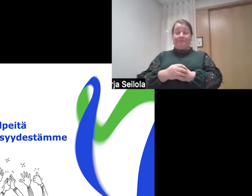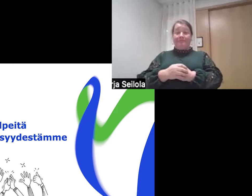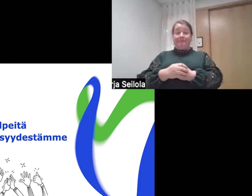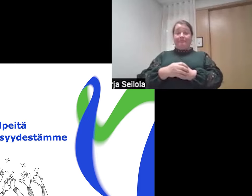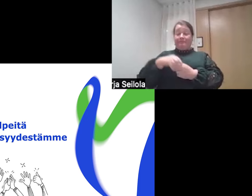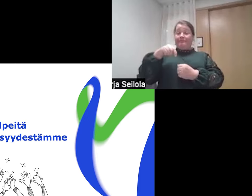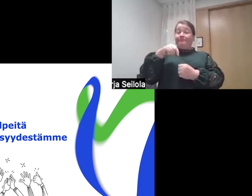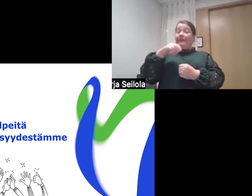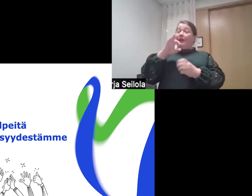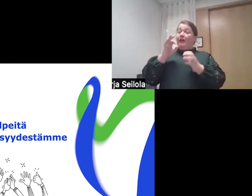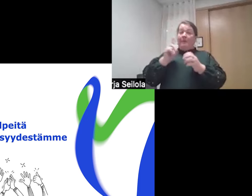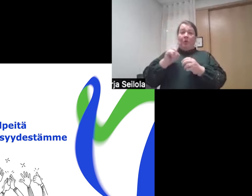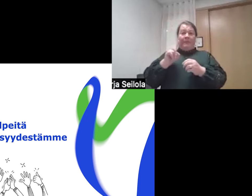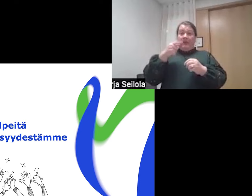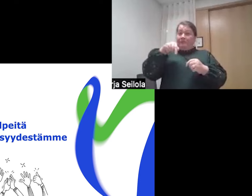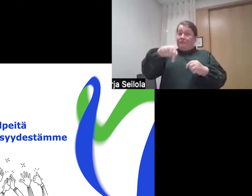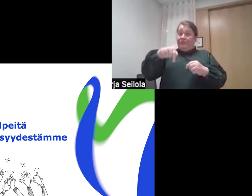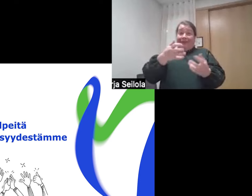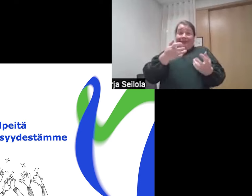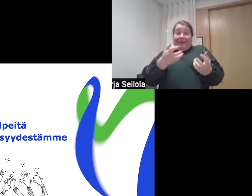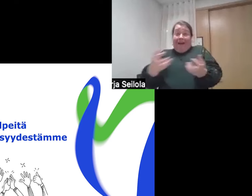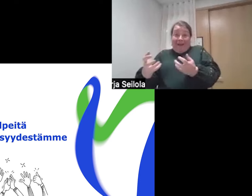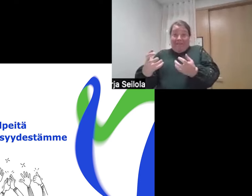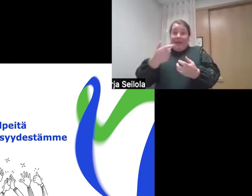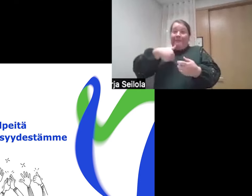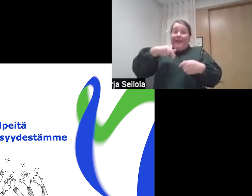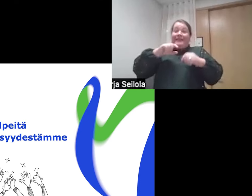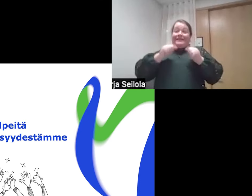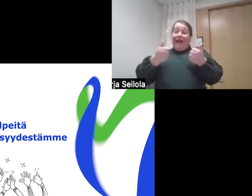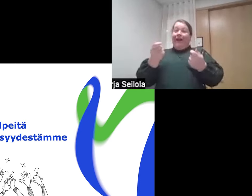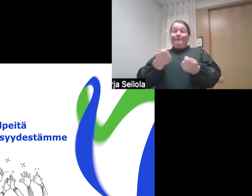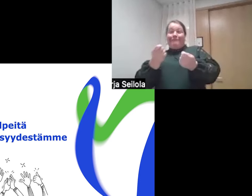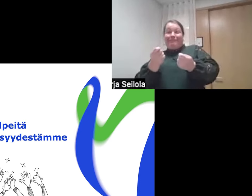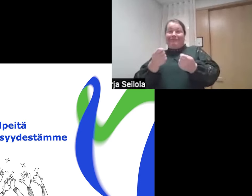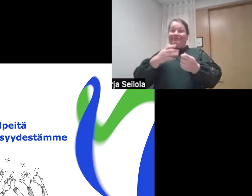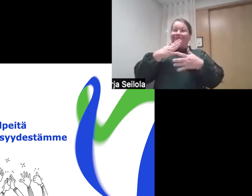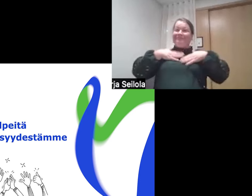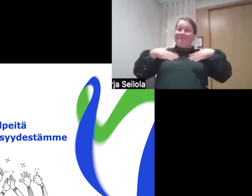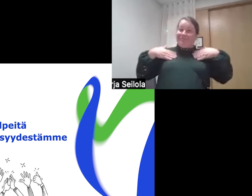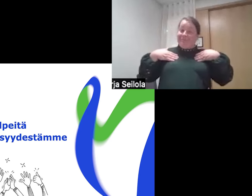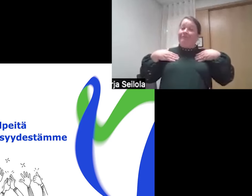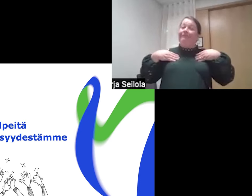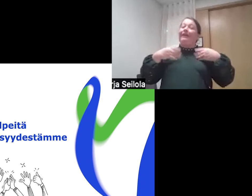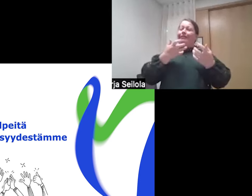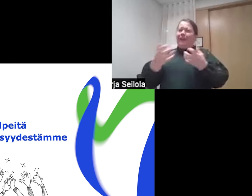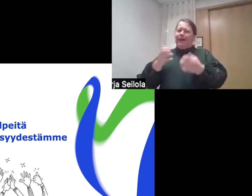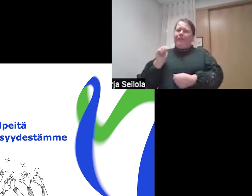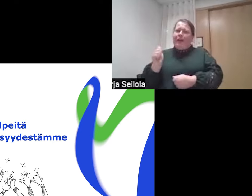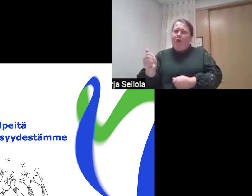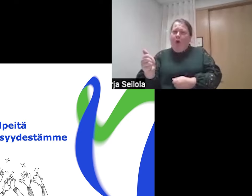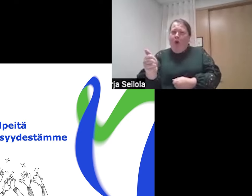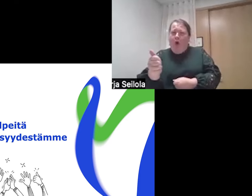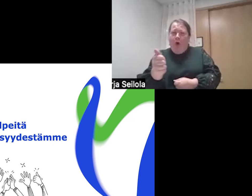Suomalaista ja suomenruotsalaista viittomakieltä, meidän kotoperäisiä viittomakieliä. Me voimme juhlia, me